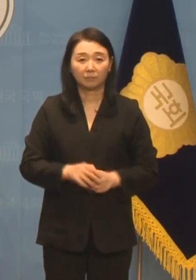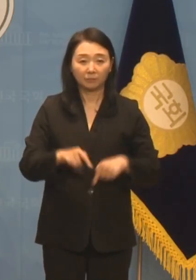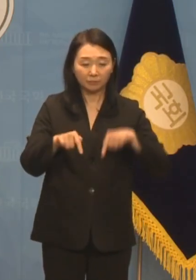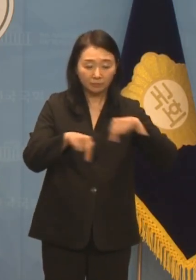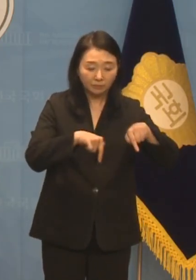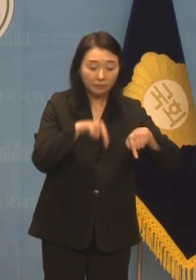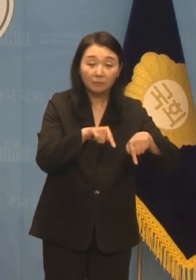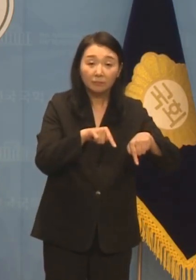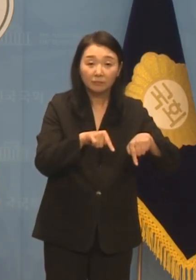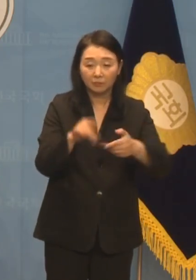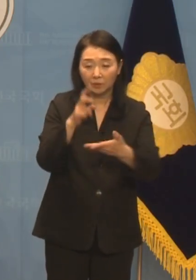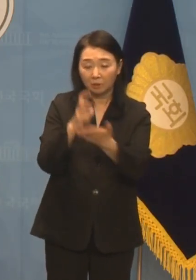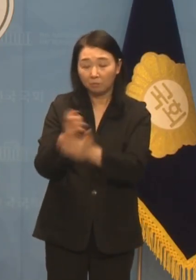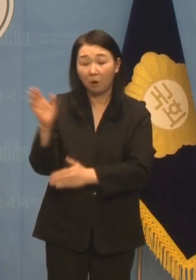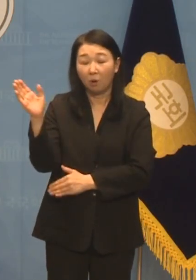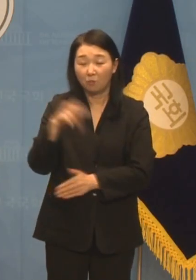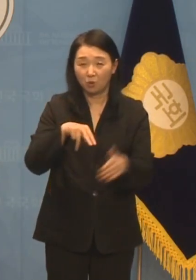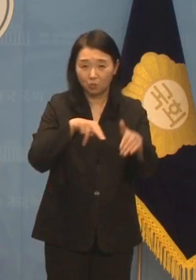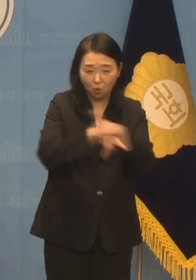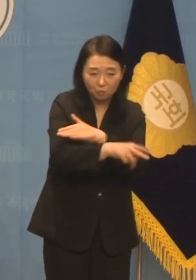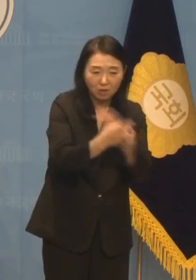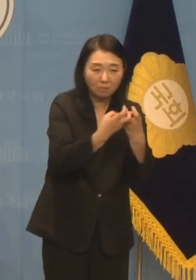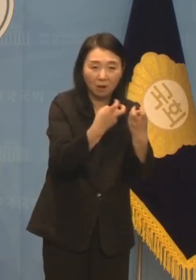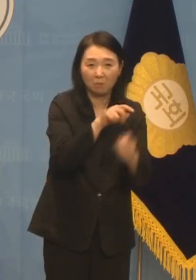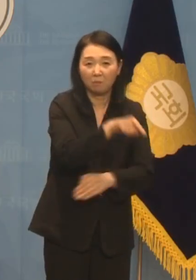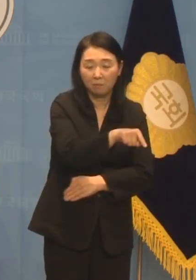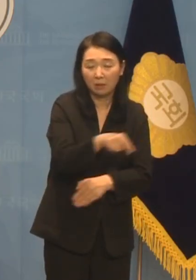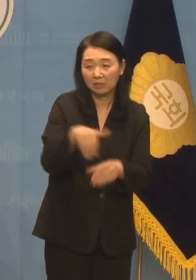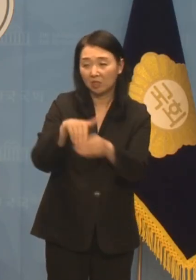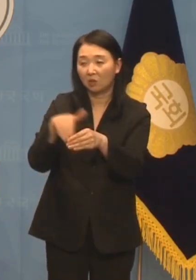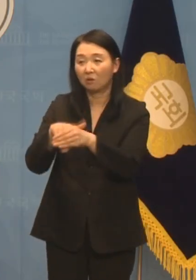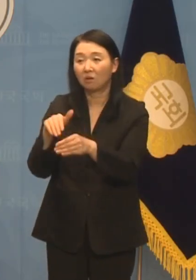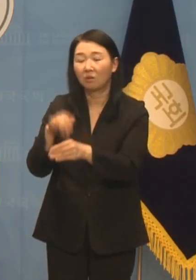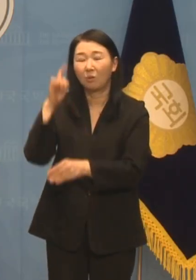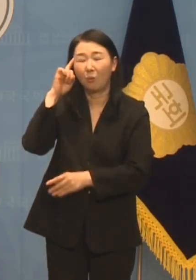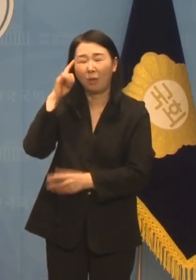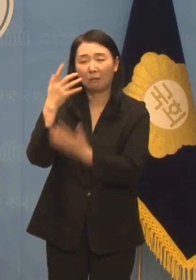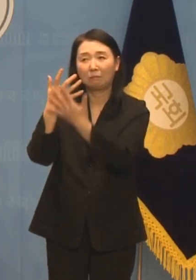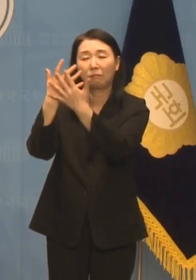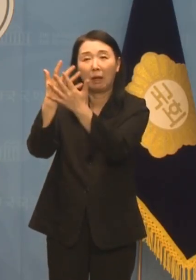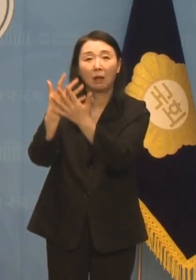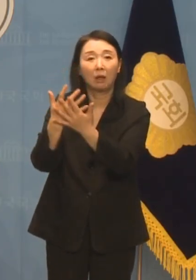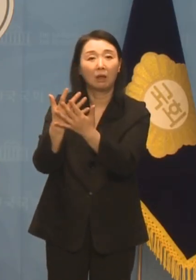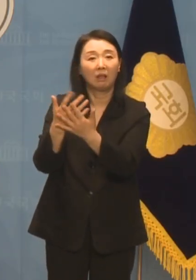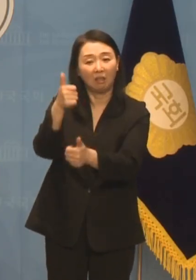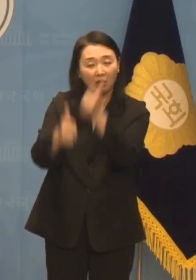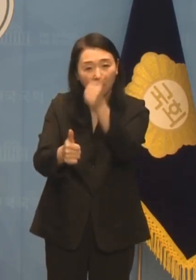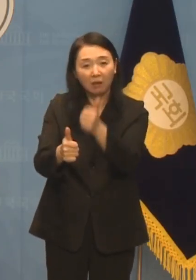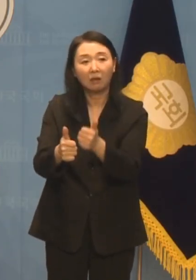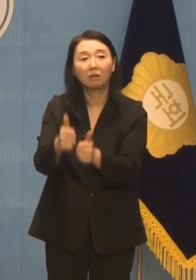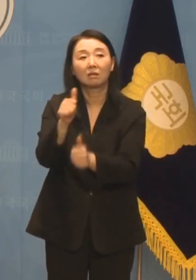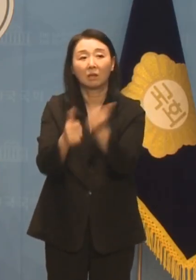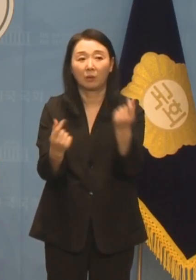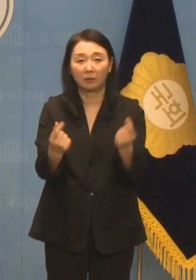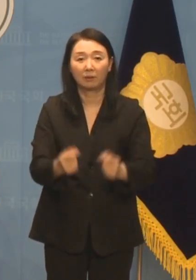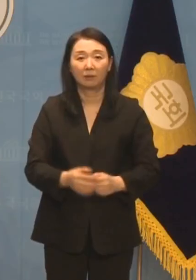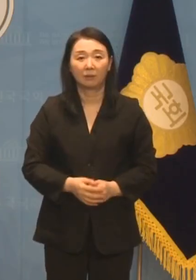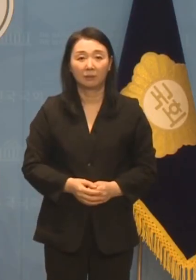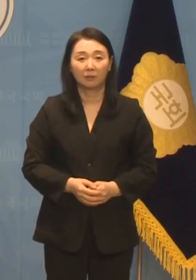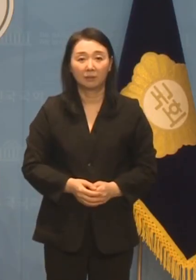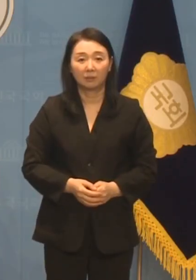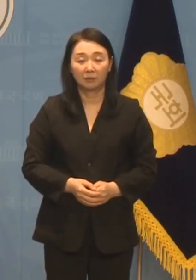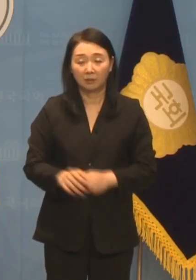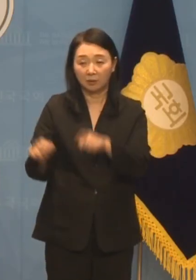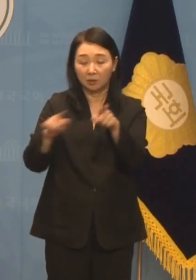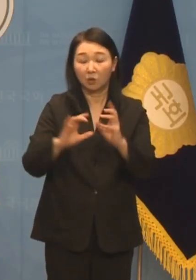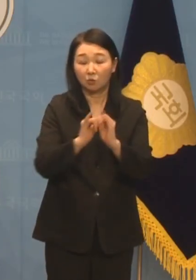정치는 법치로부터 도피하는 방법이 되었고 선거는 망상을 겨루는 대회로 전락했습니다. 전